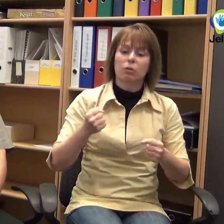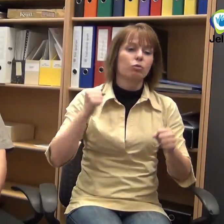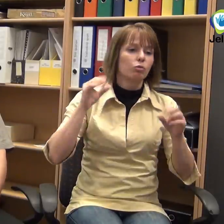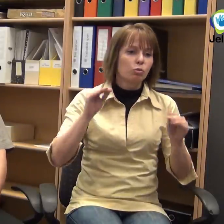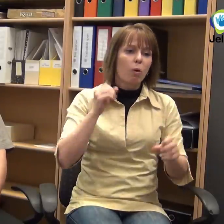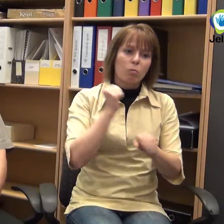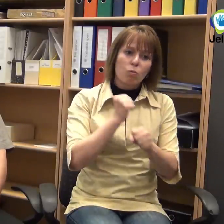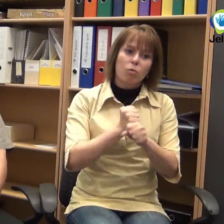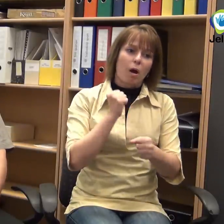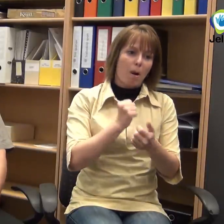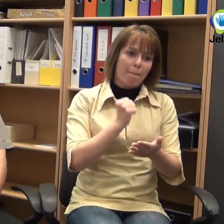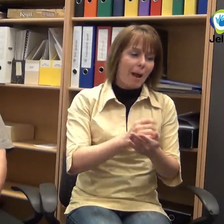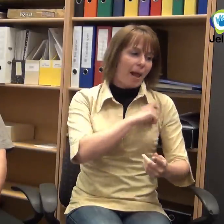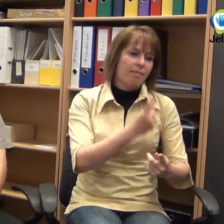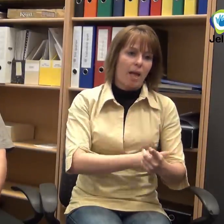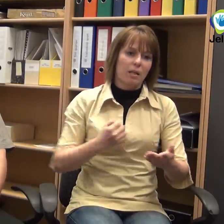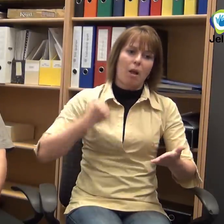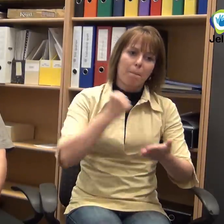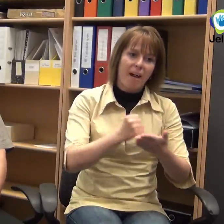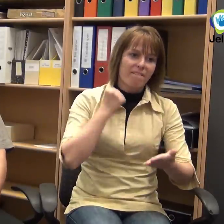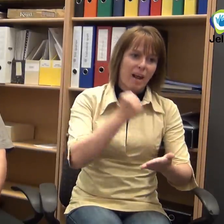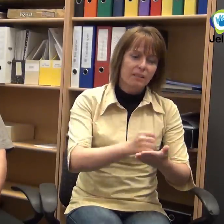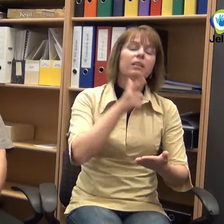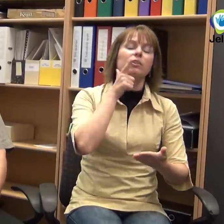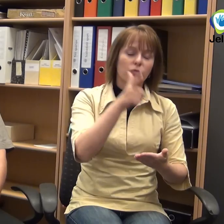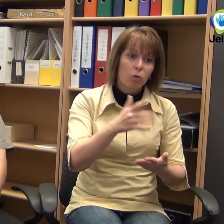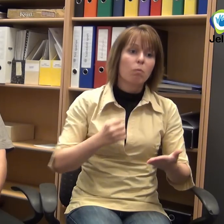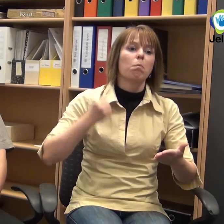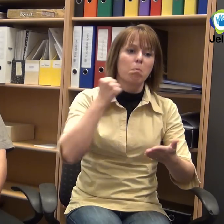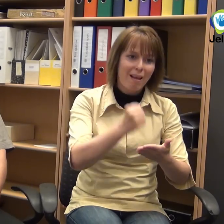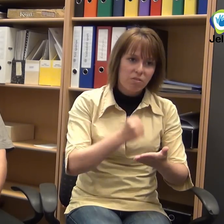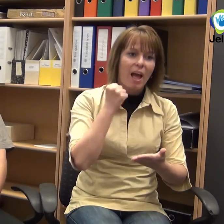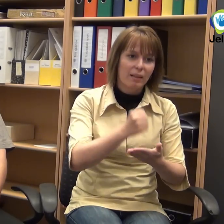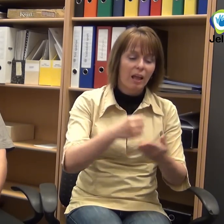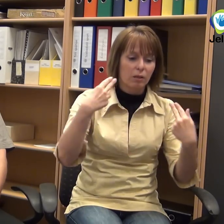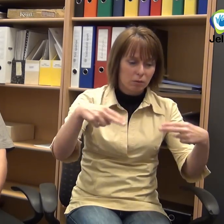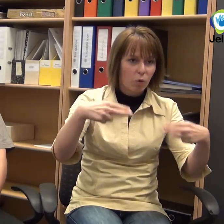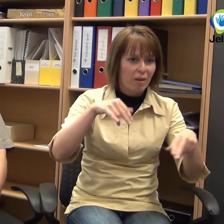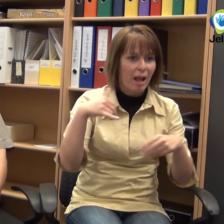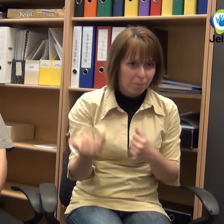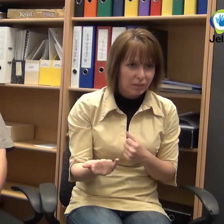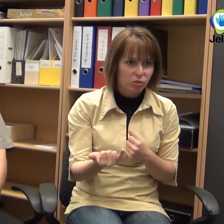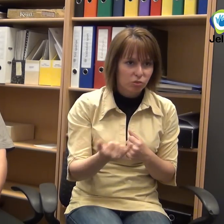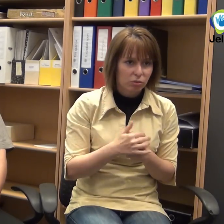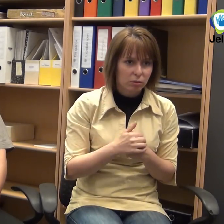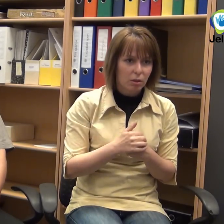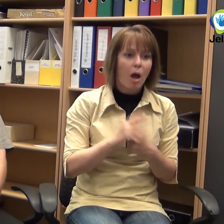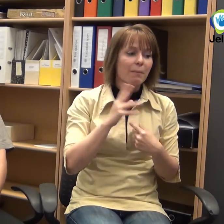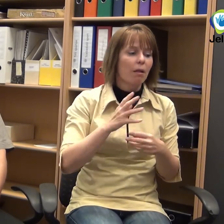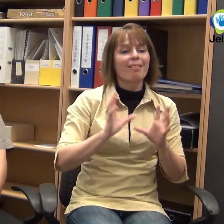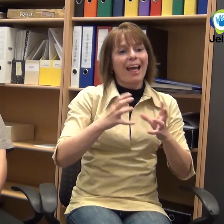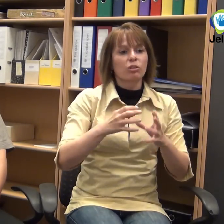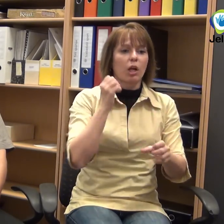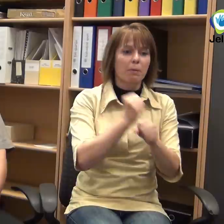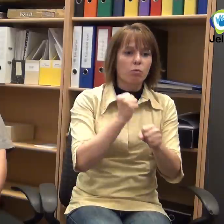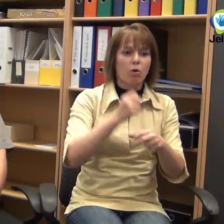munkát fektettünk bele eddig is, és fogunk belefektetni ezentúl is, amit társadalmi